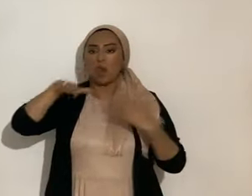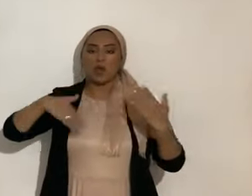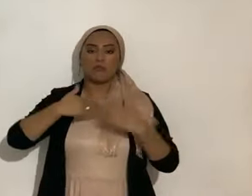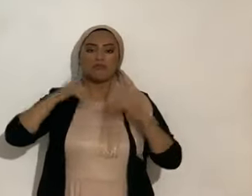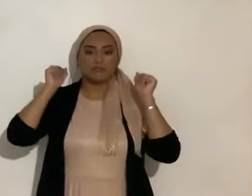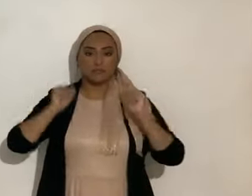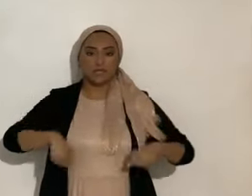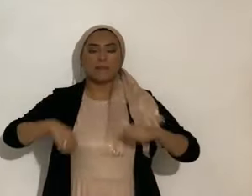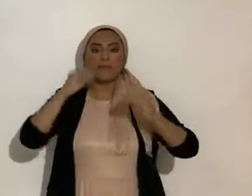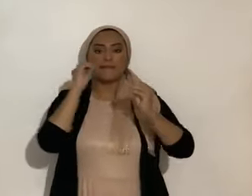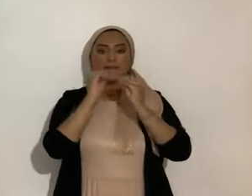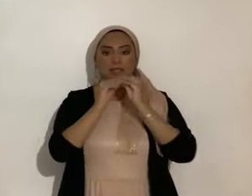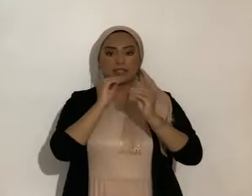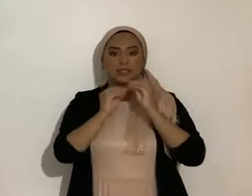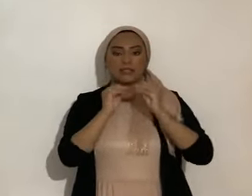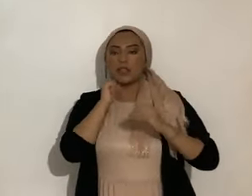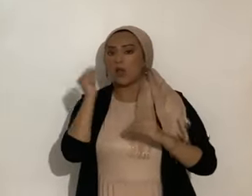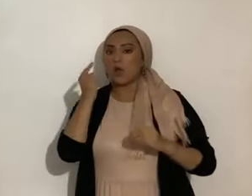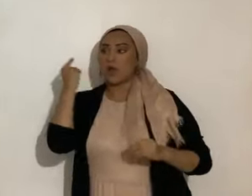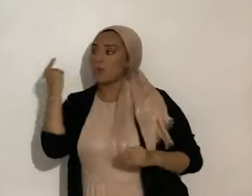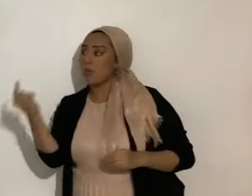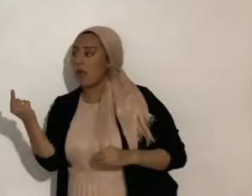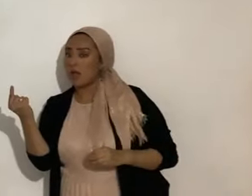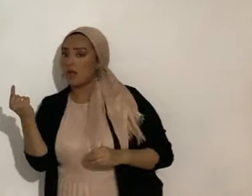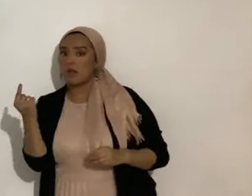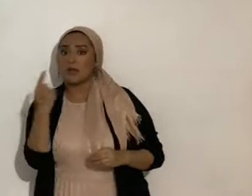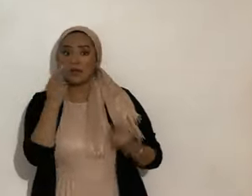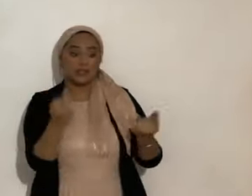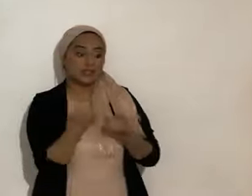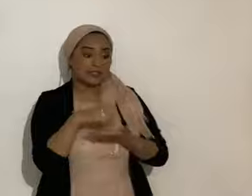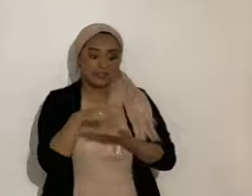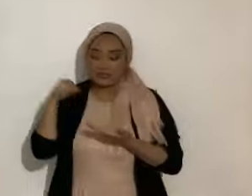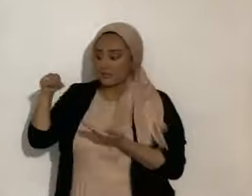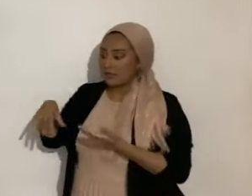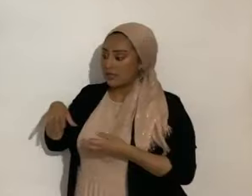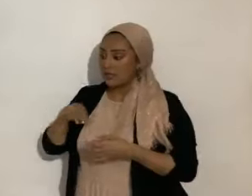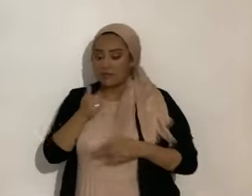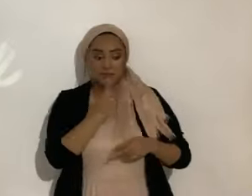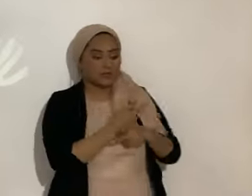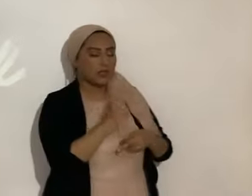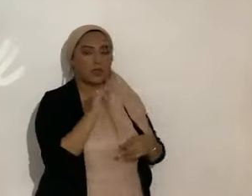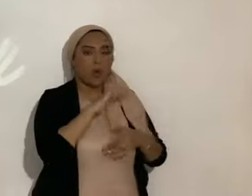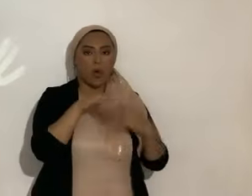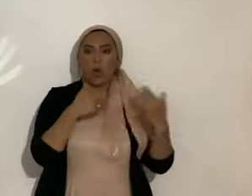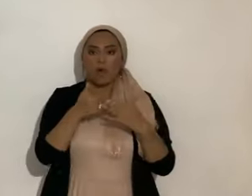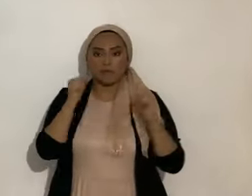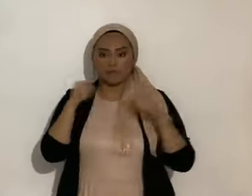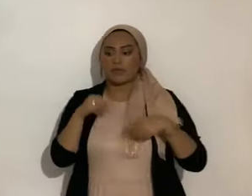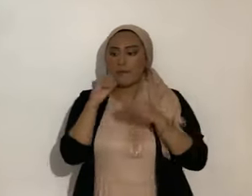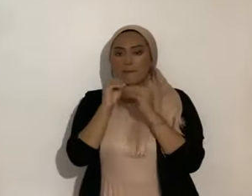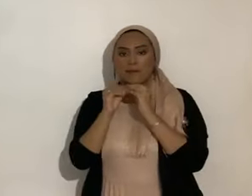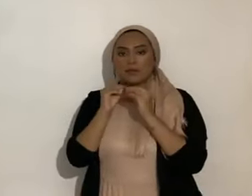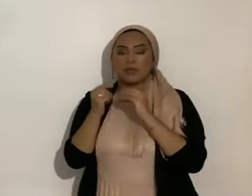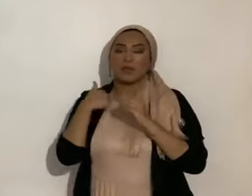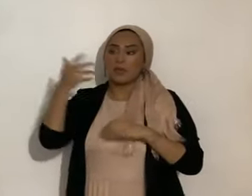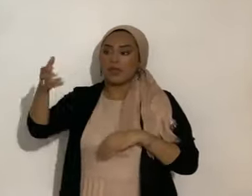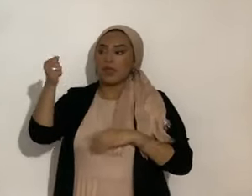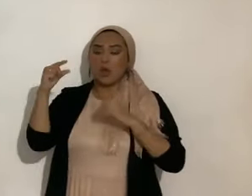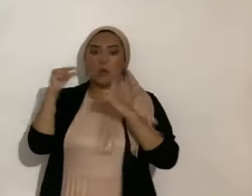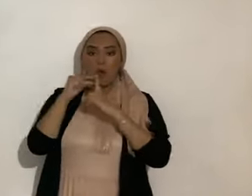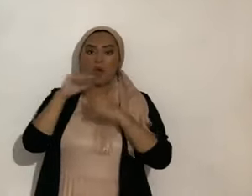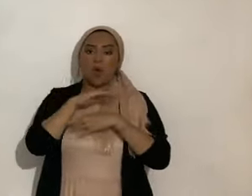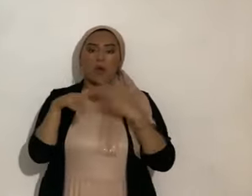ser corregido, no nada más una cosa, o quitas un pecado o otro, pero todo puede ser corregido. Y entonces tomamos las palabras de